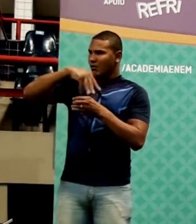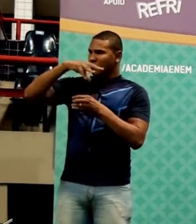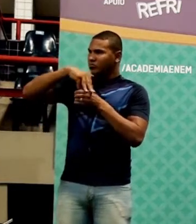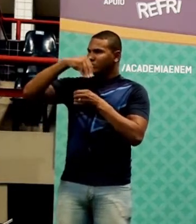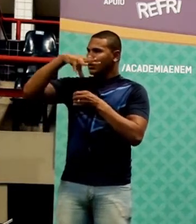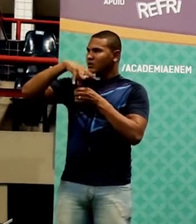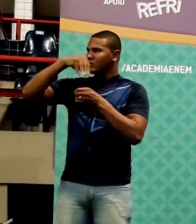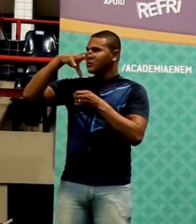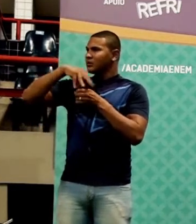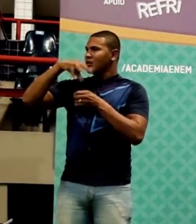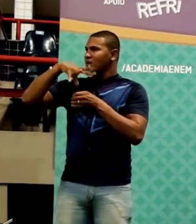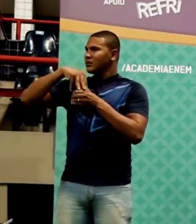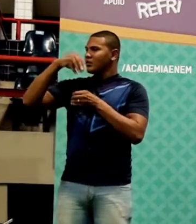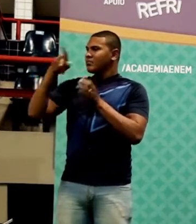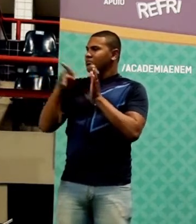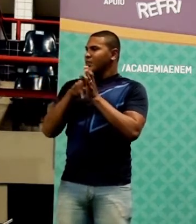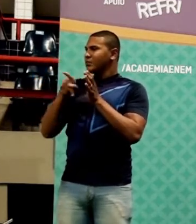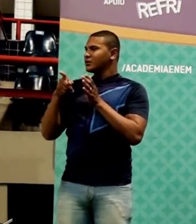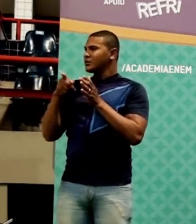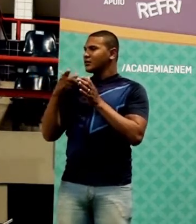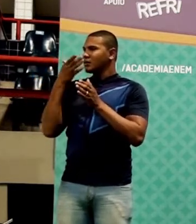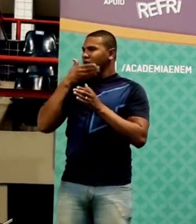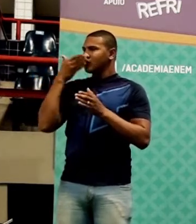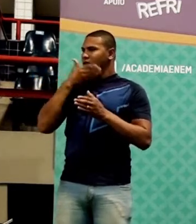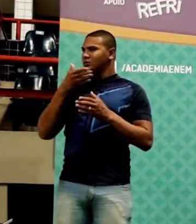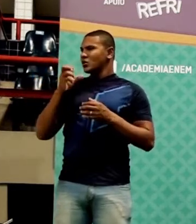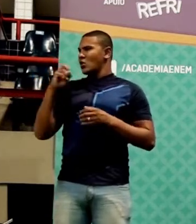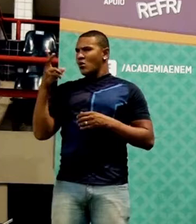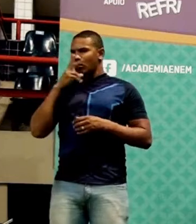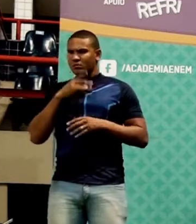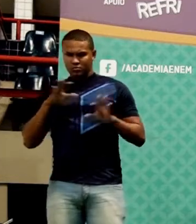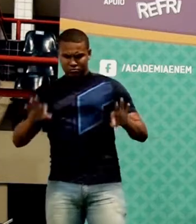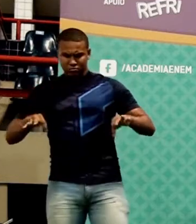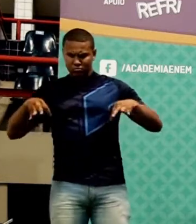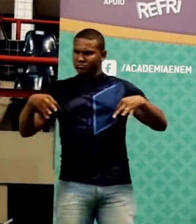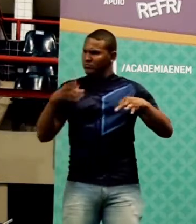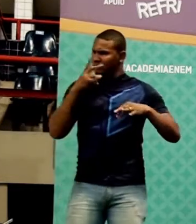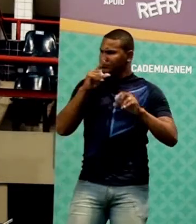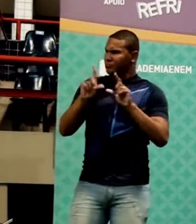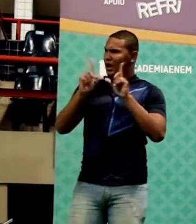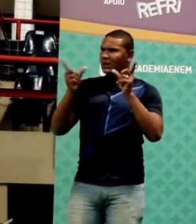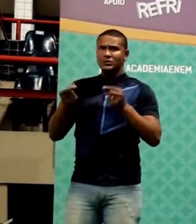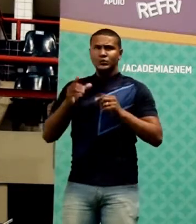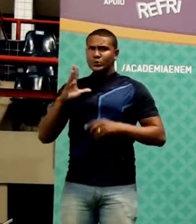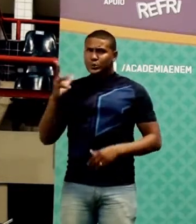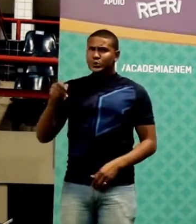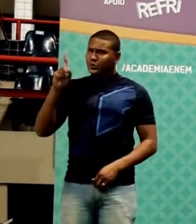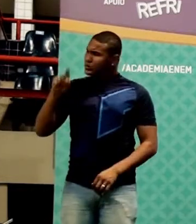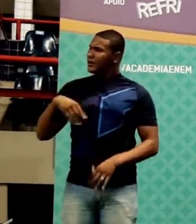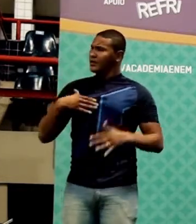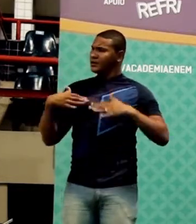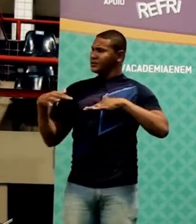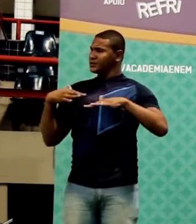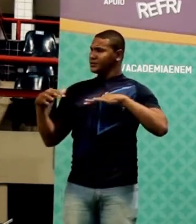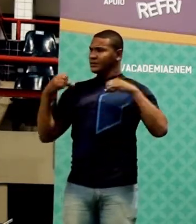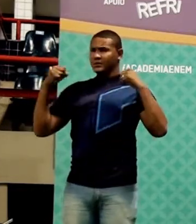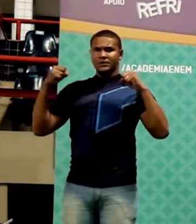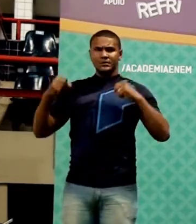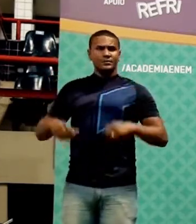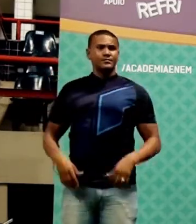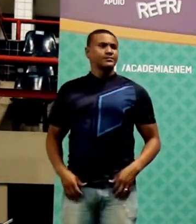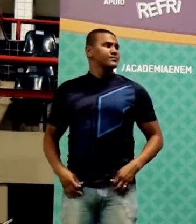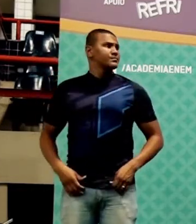faz o pastel, por exemplo, está ali cortando o pastel, ou quer enrolar a coxinha. Olha, tudo é atividade física.